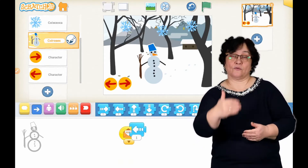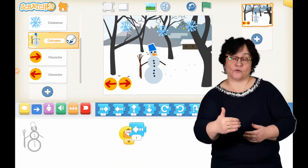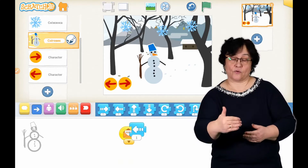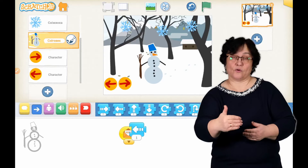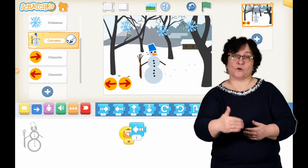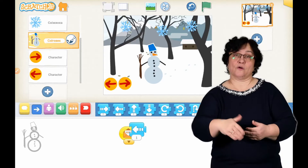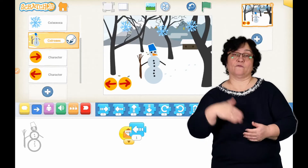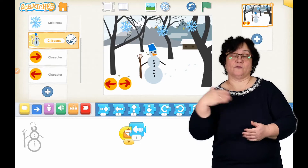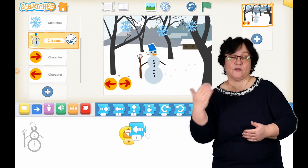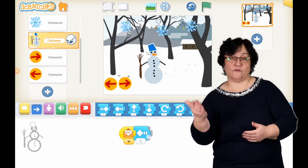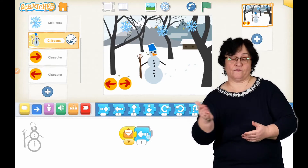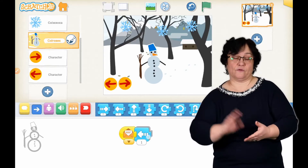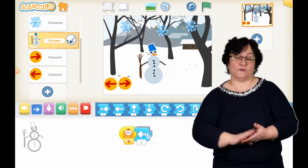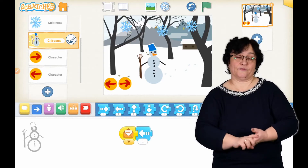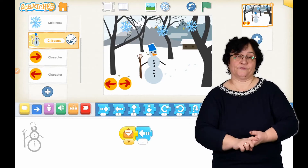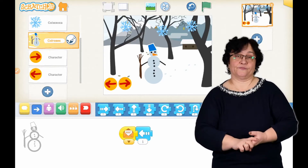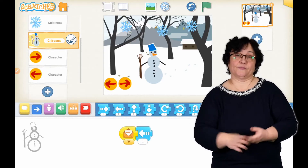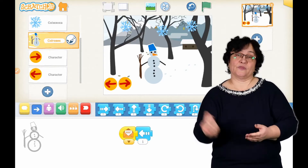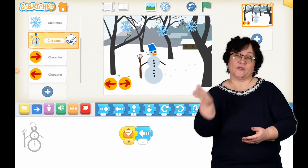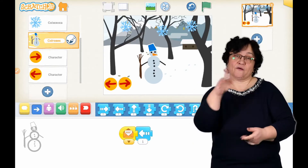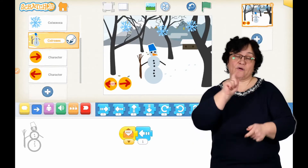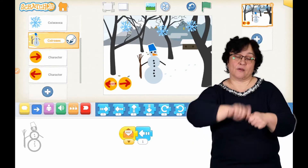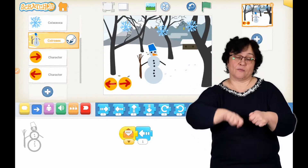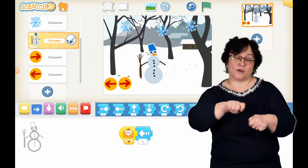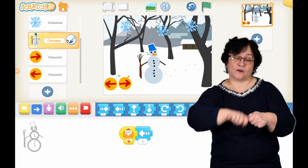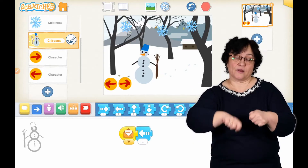вліво. Правильно? Давай перевіримо.